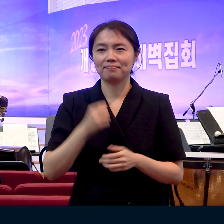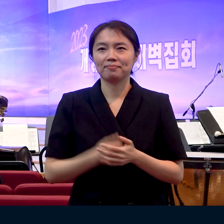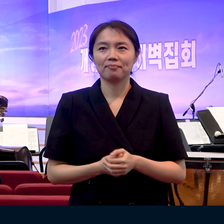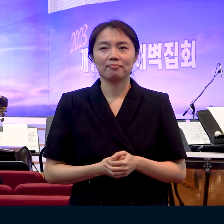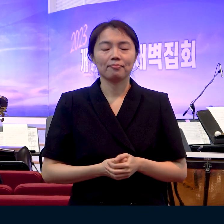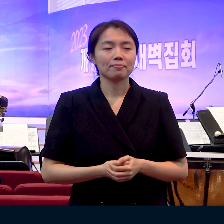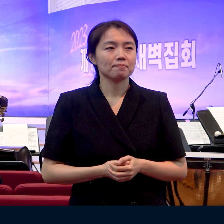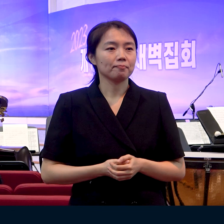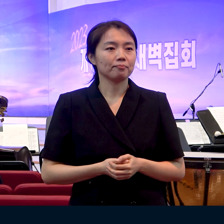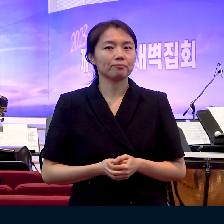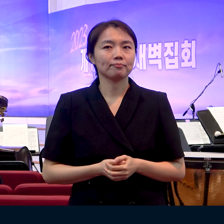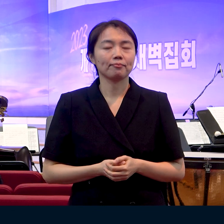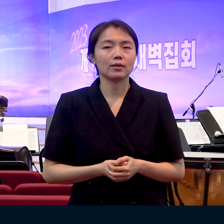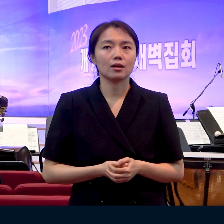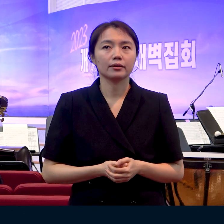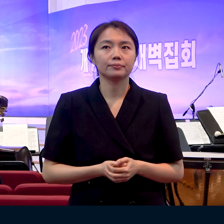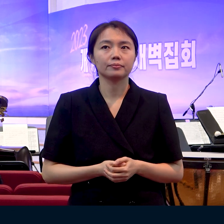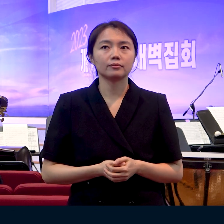것이죠.